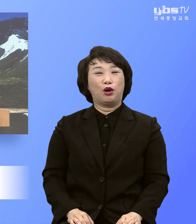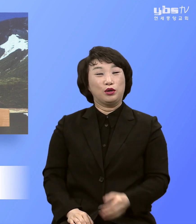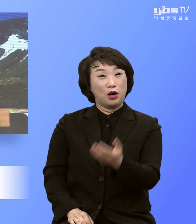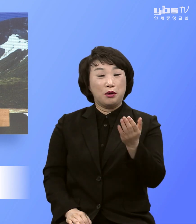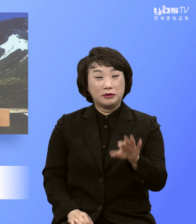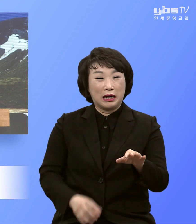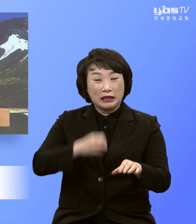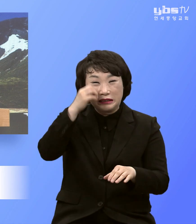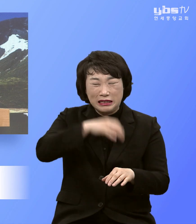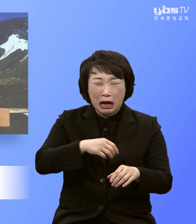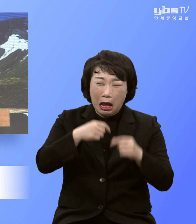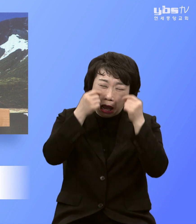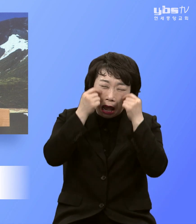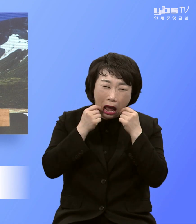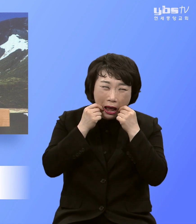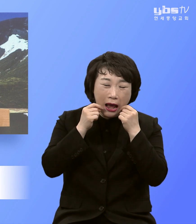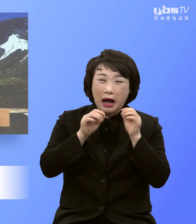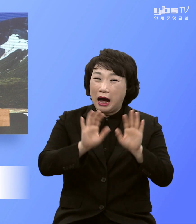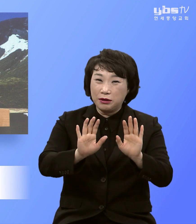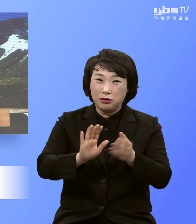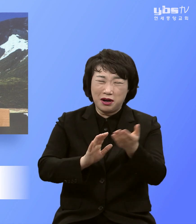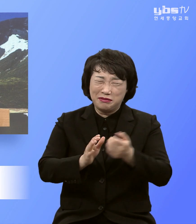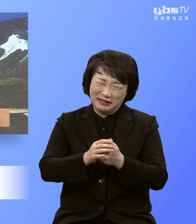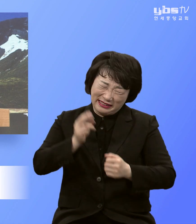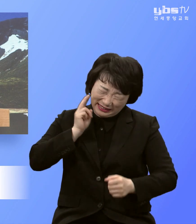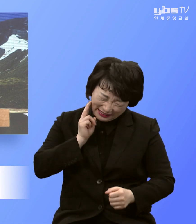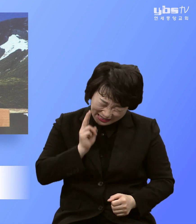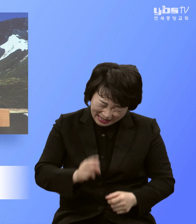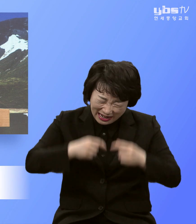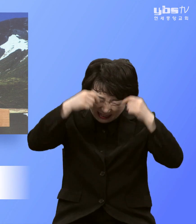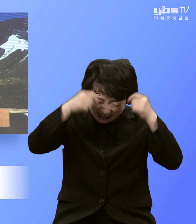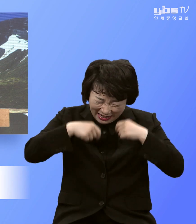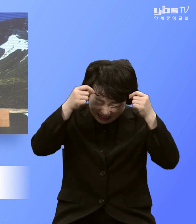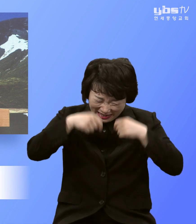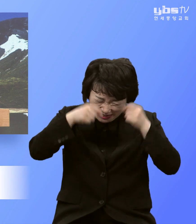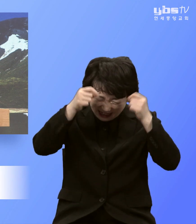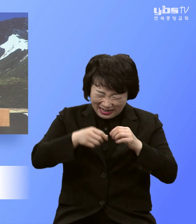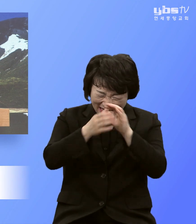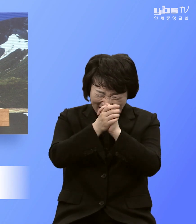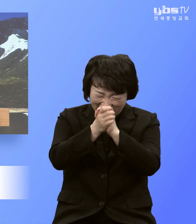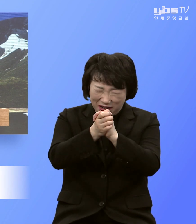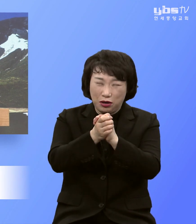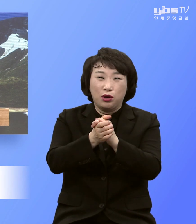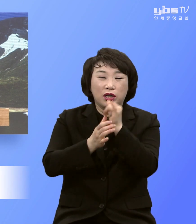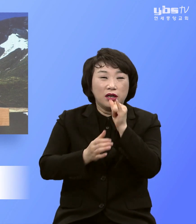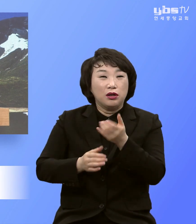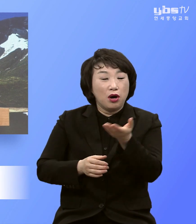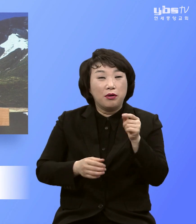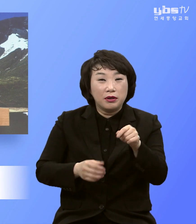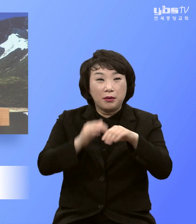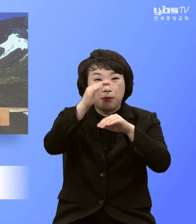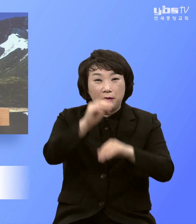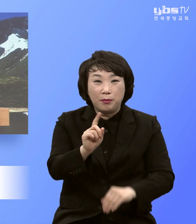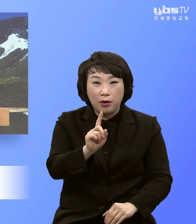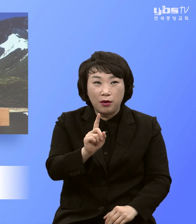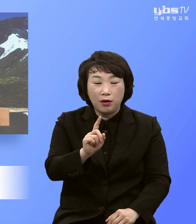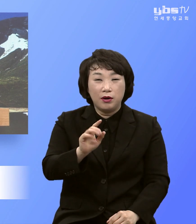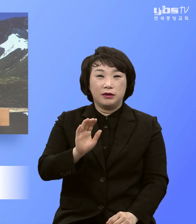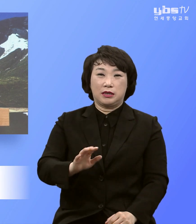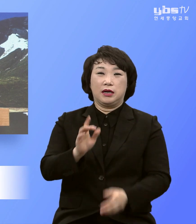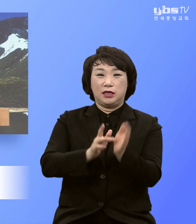그냥 통곡과 눈물이 아니라 심한 통곡과 눈물이었다. 다시 말하면 자기가